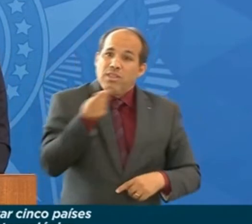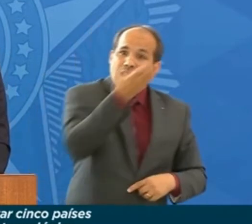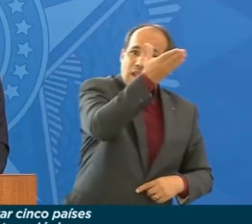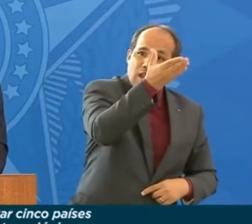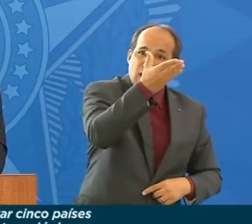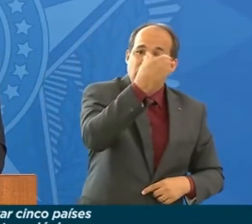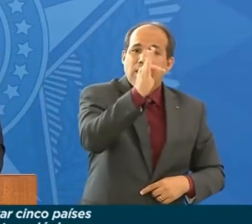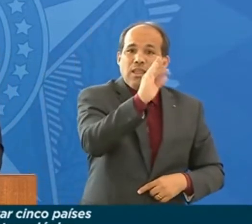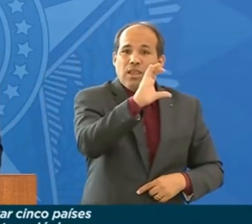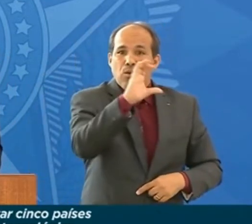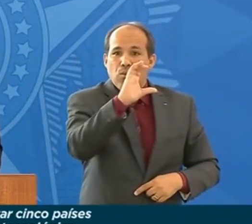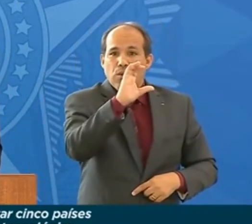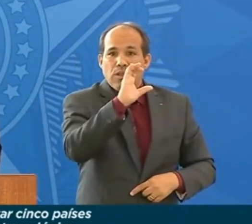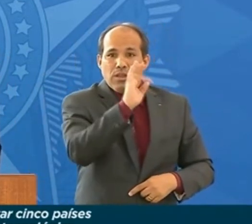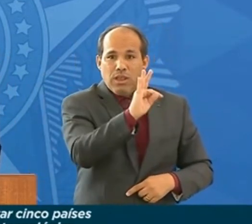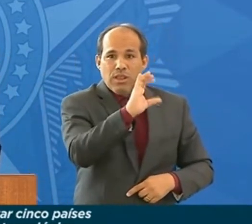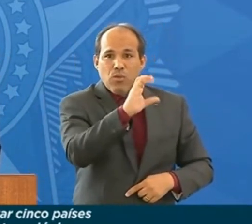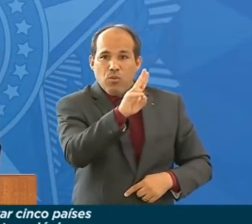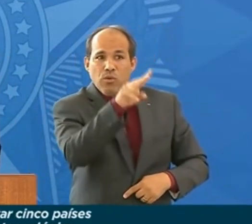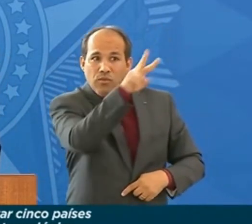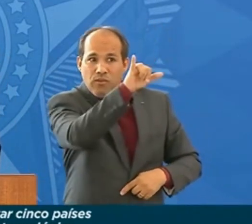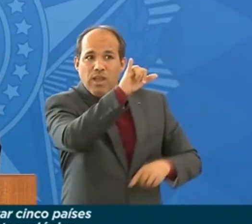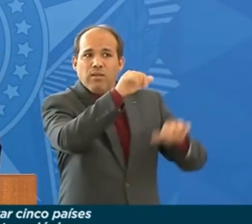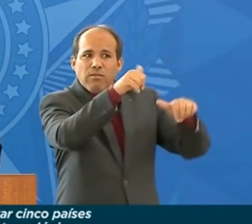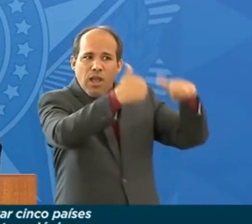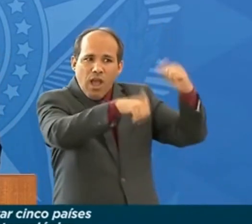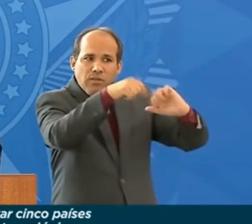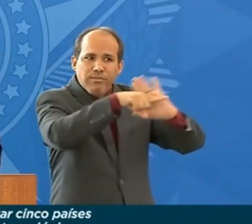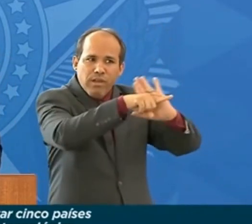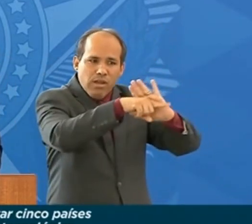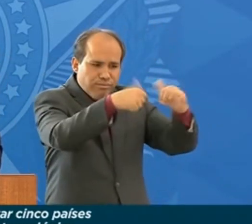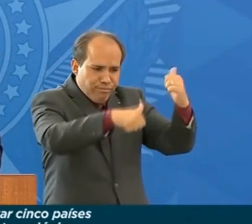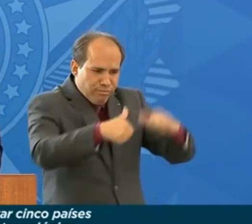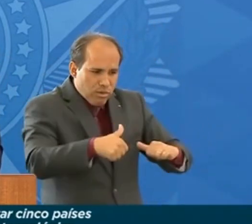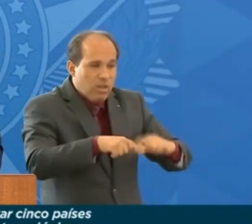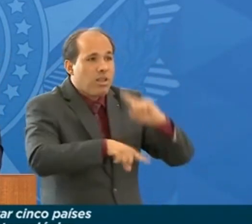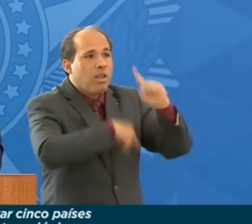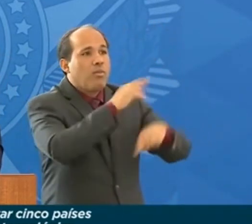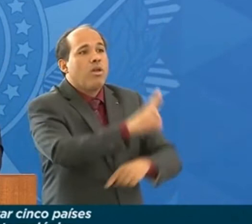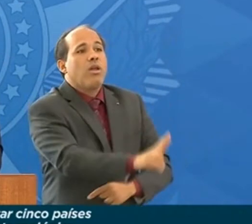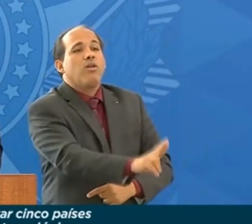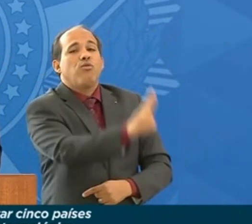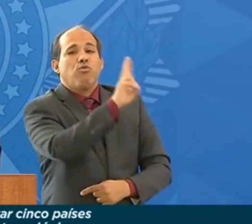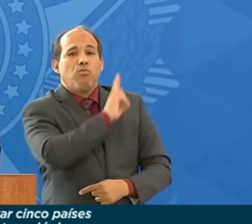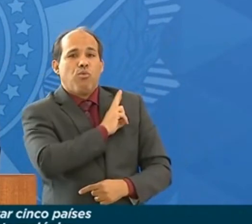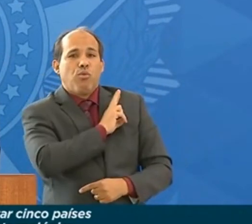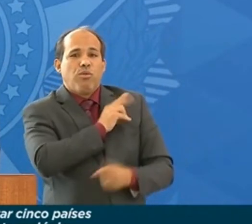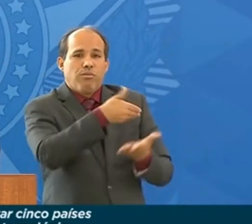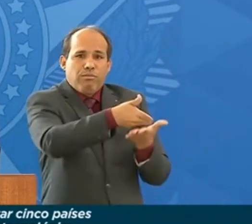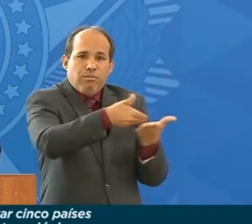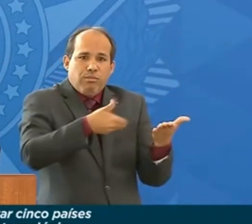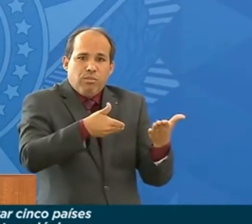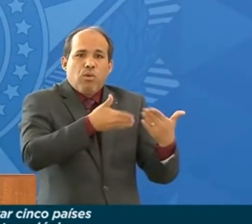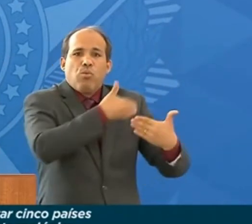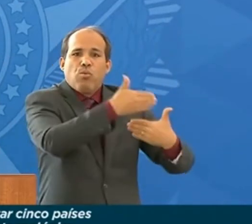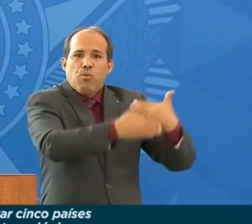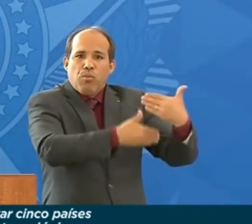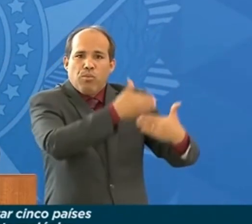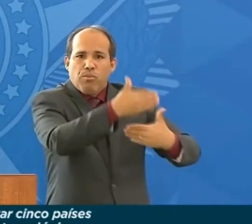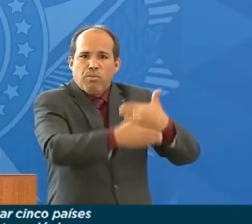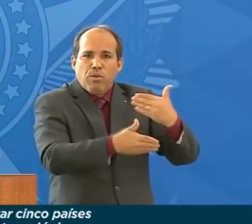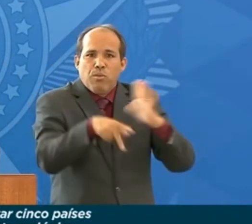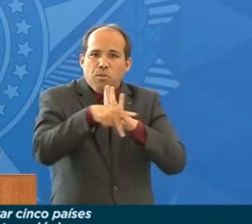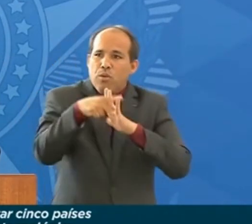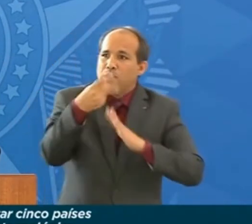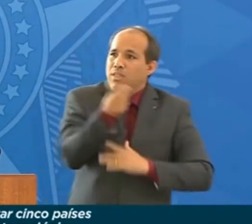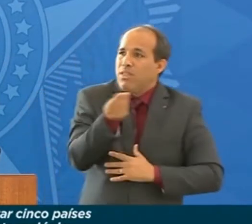para apreciar e retornar o processo para a